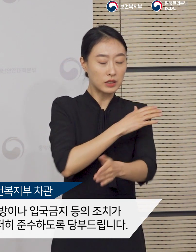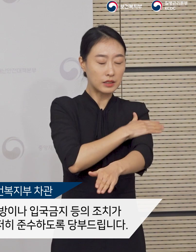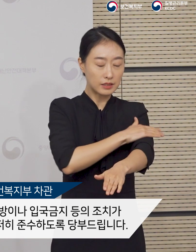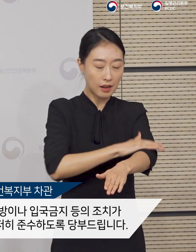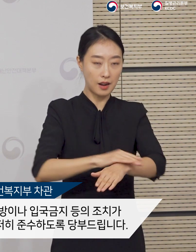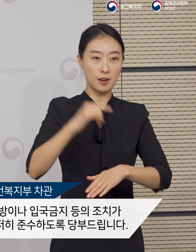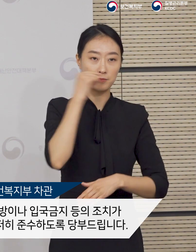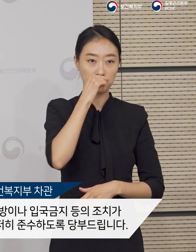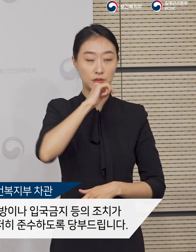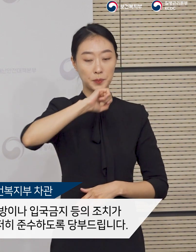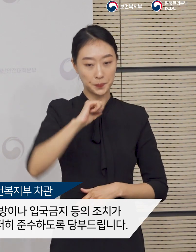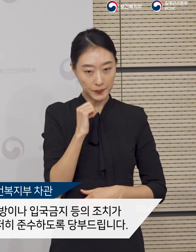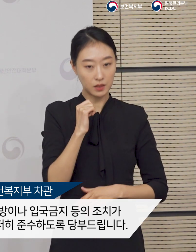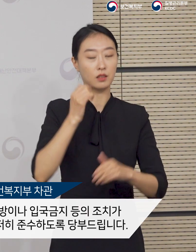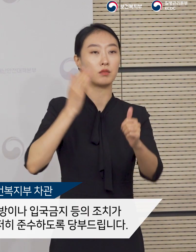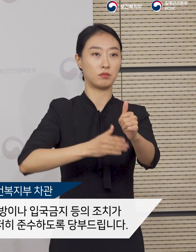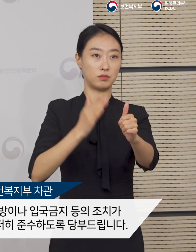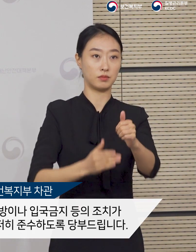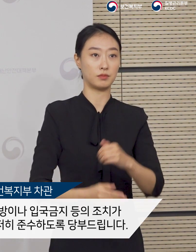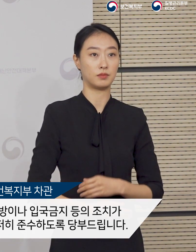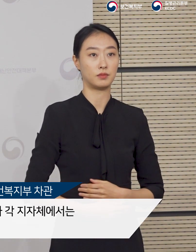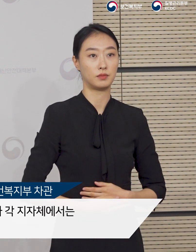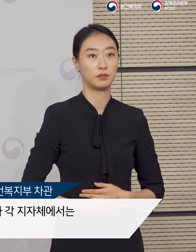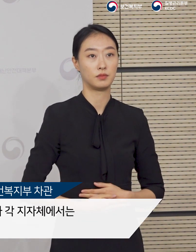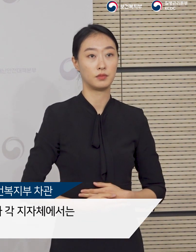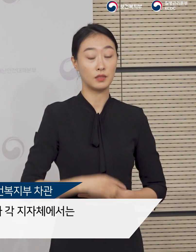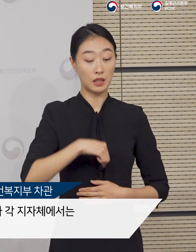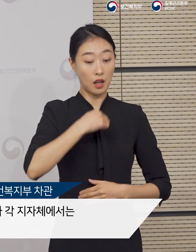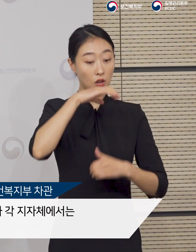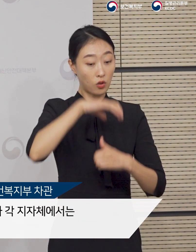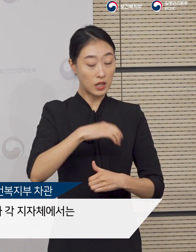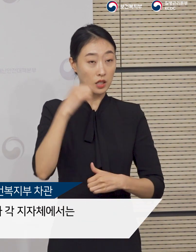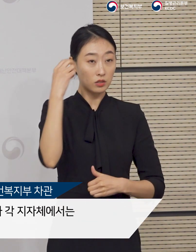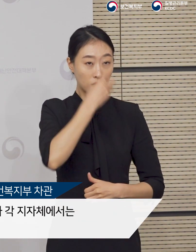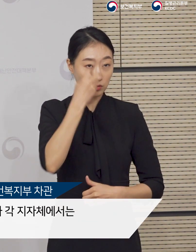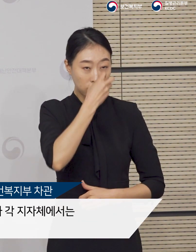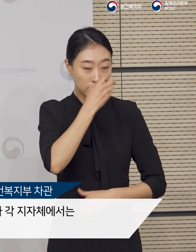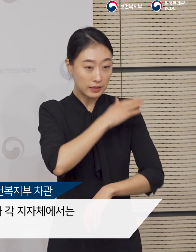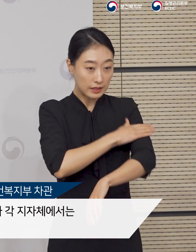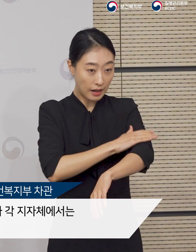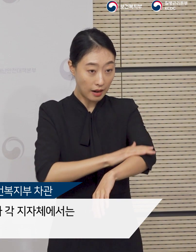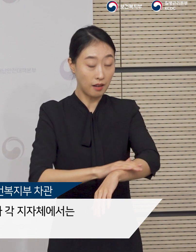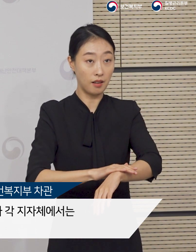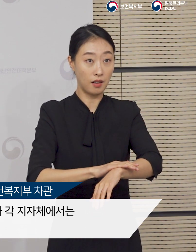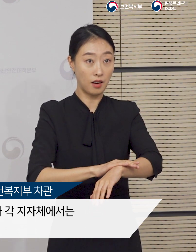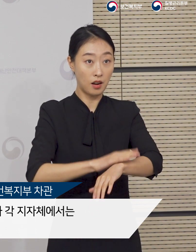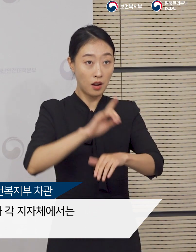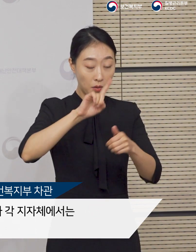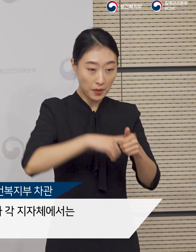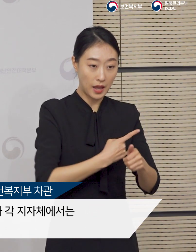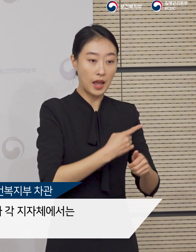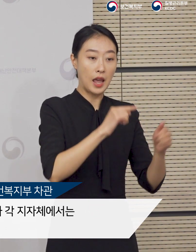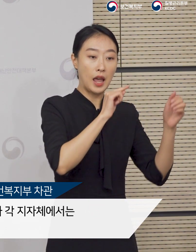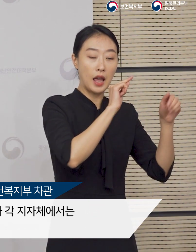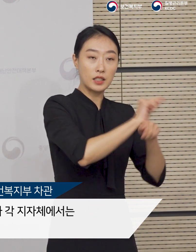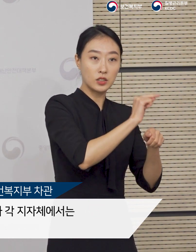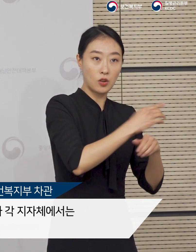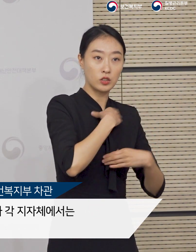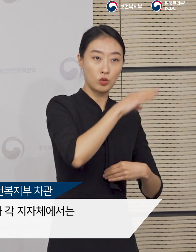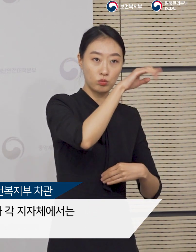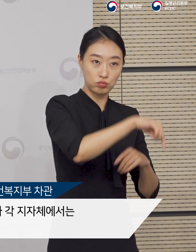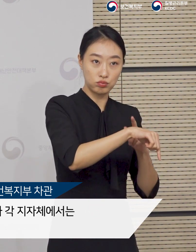준수하도록 당부드립니다. 자가격리자의 철저한 관리를 위하여 행정안전부와 각